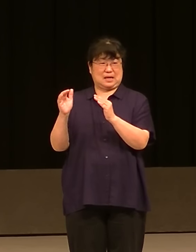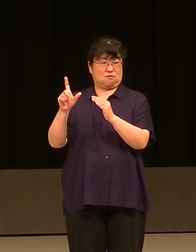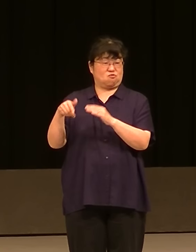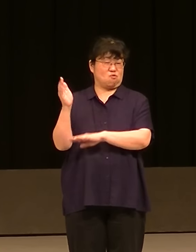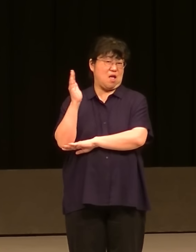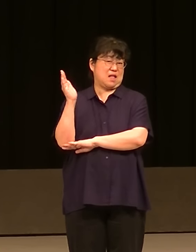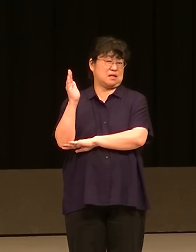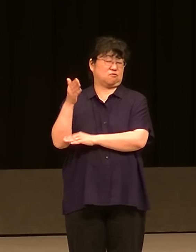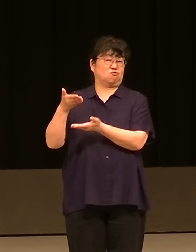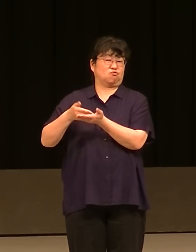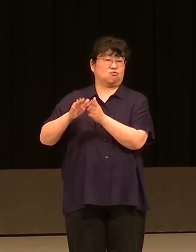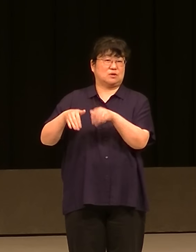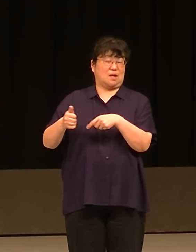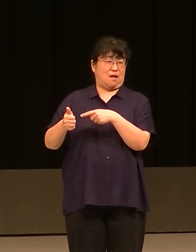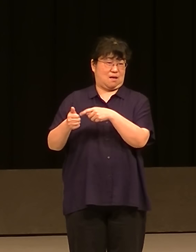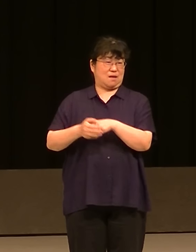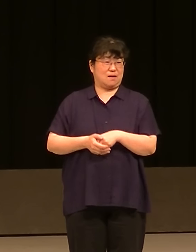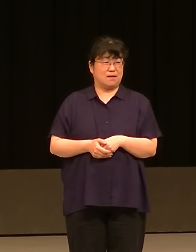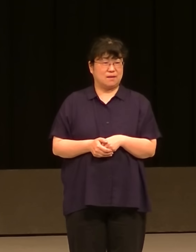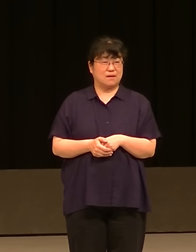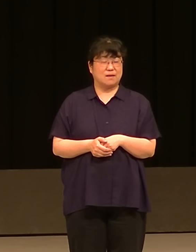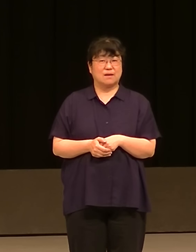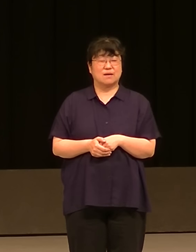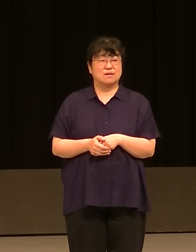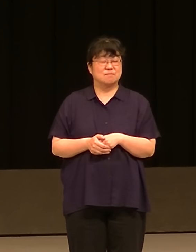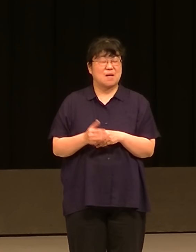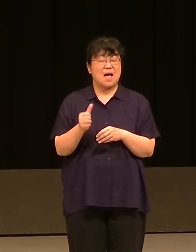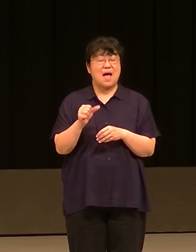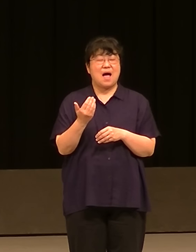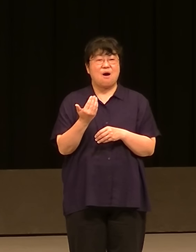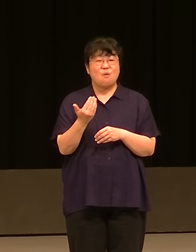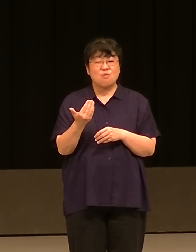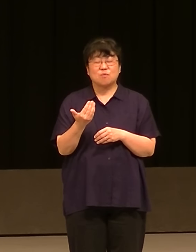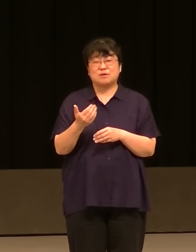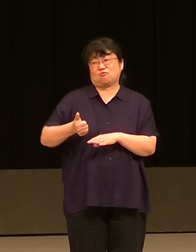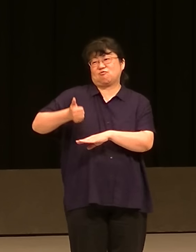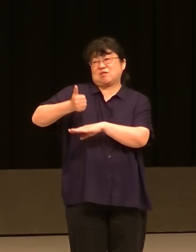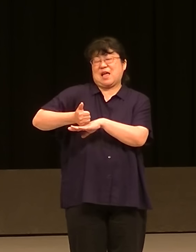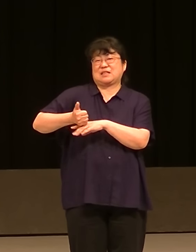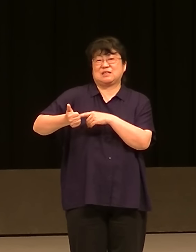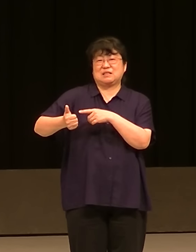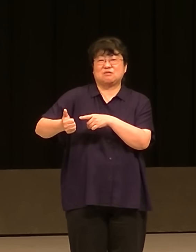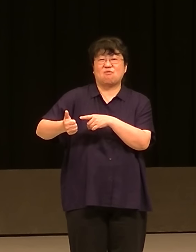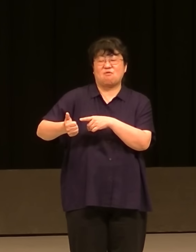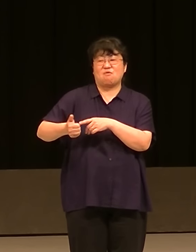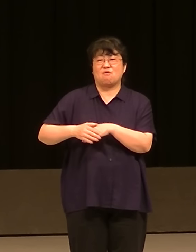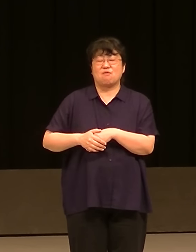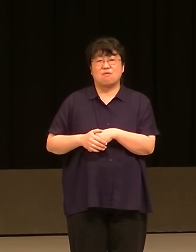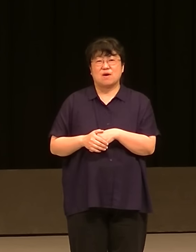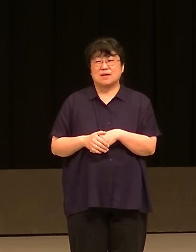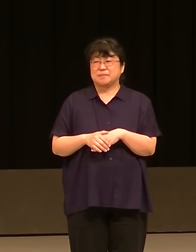説をいたしましたね。このアホノミクスの大将が、それを受ければ